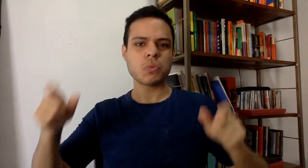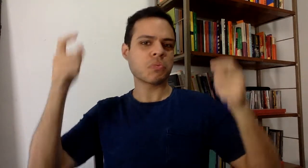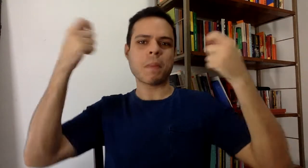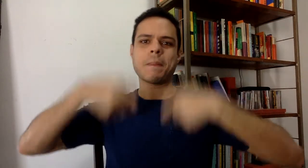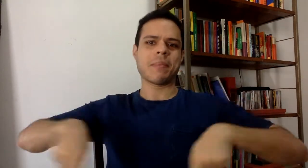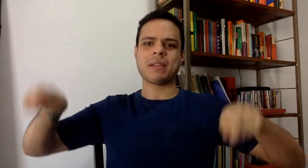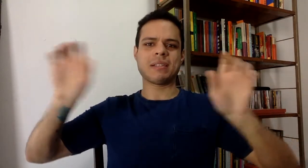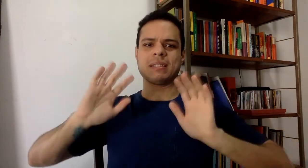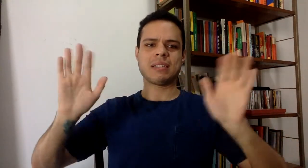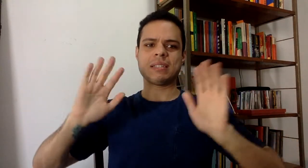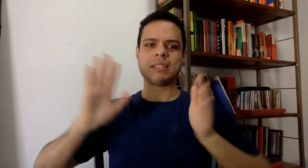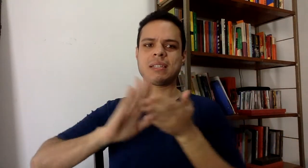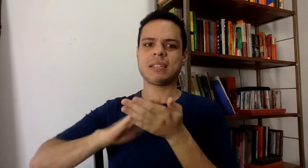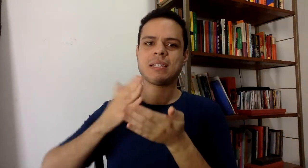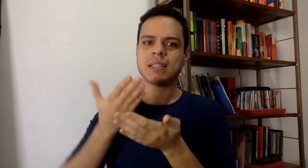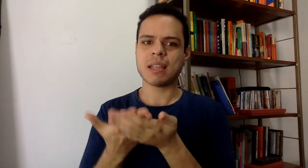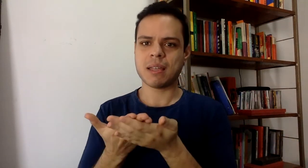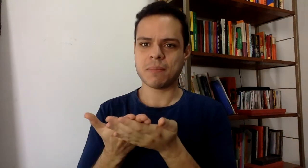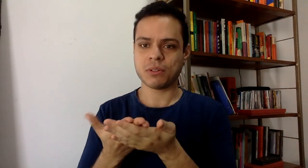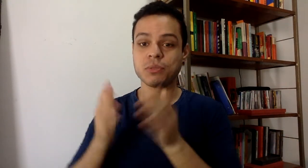sem a necessidade de intérprete.